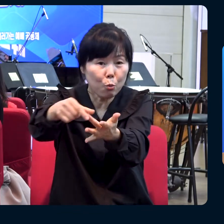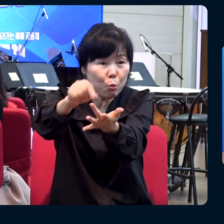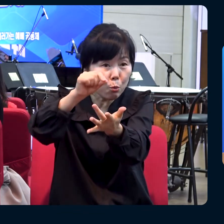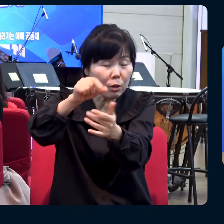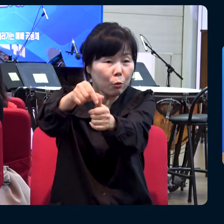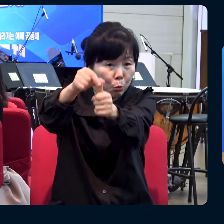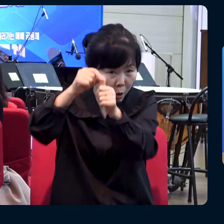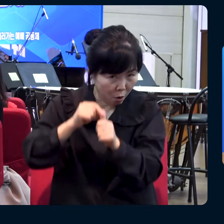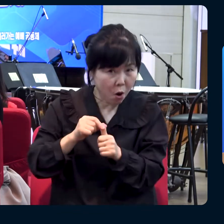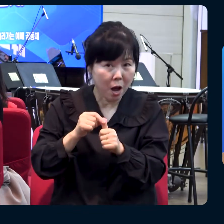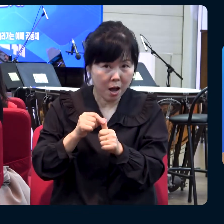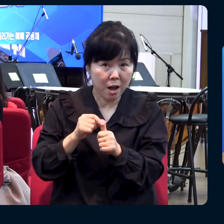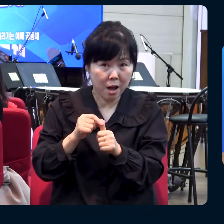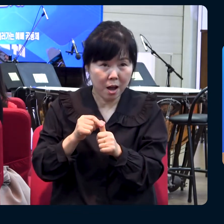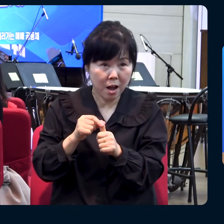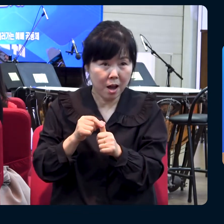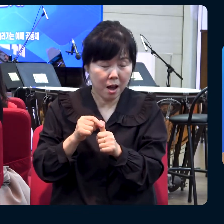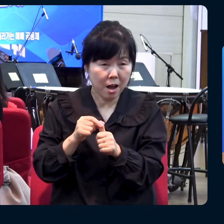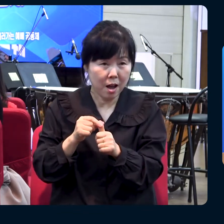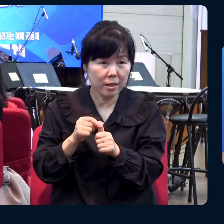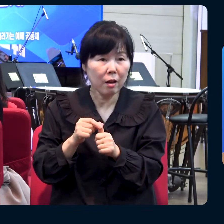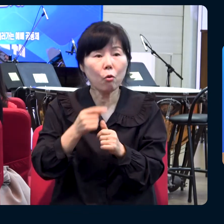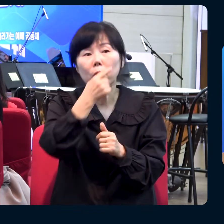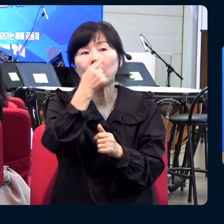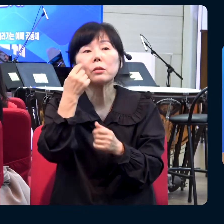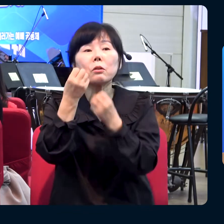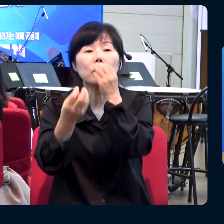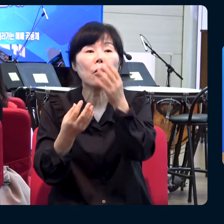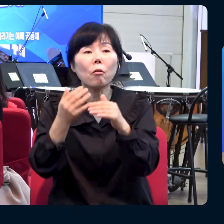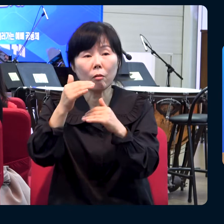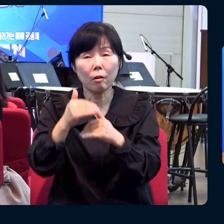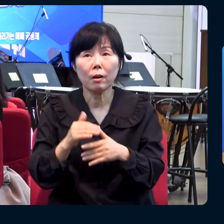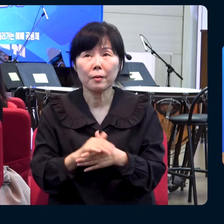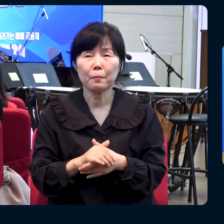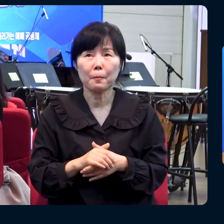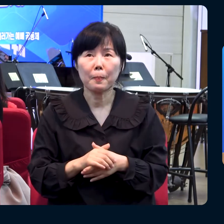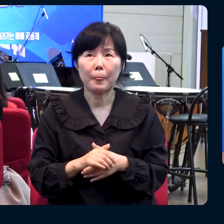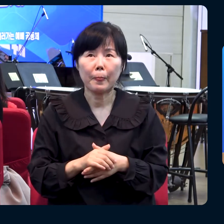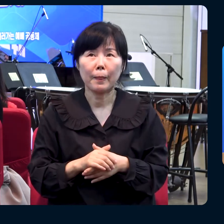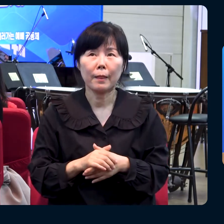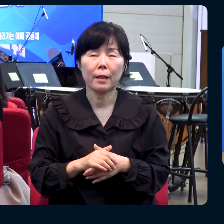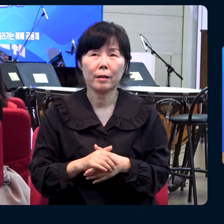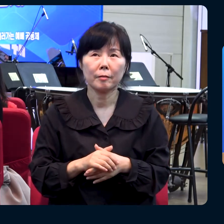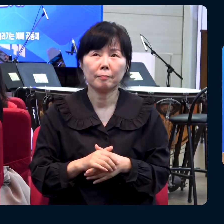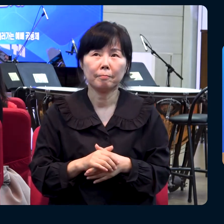저는 이성적인 편이어서 이런 말씀을 읽을 때 고민에 빠지기 시작합니다.